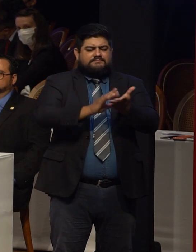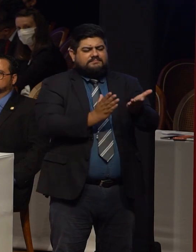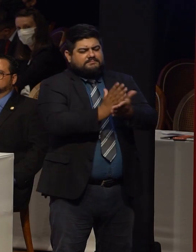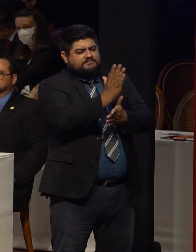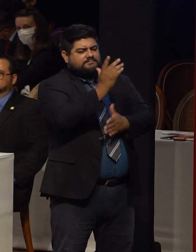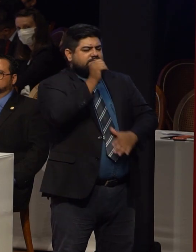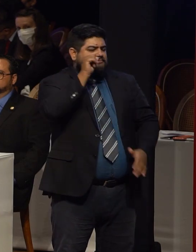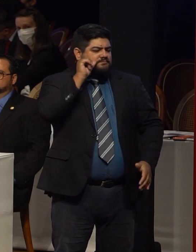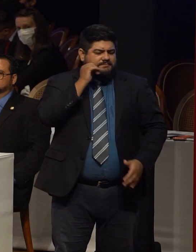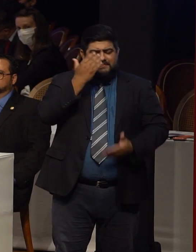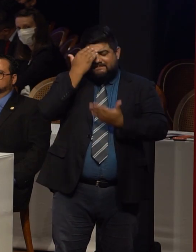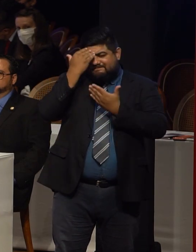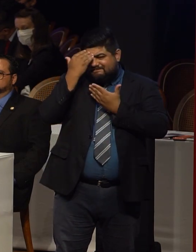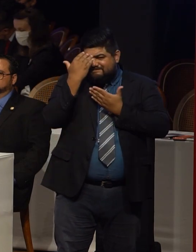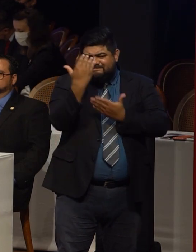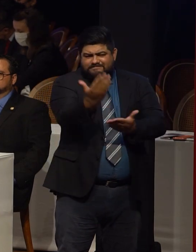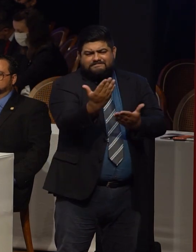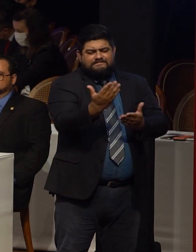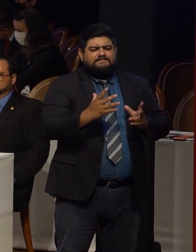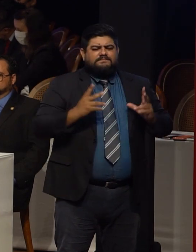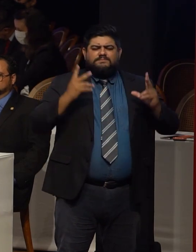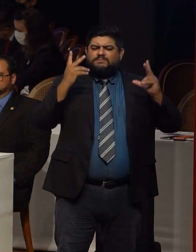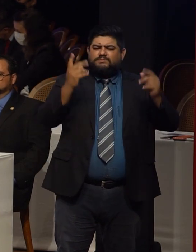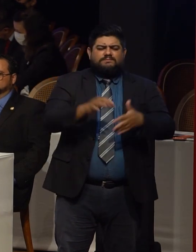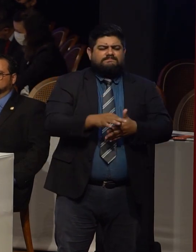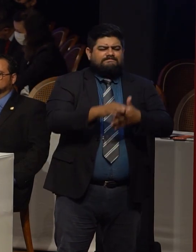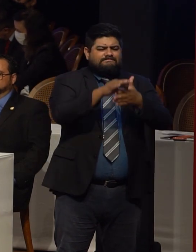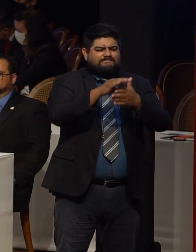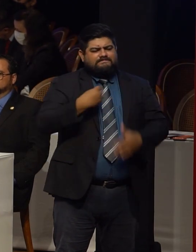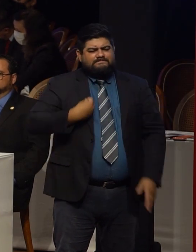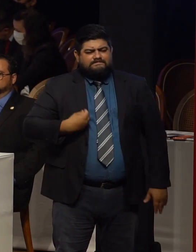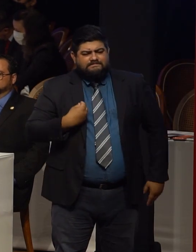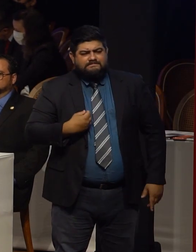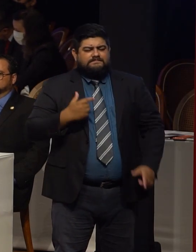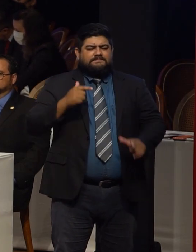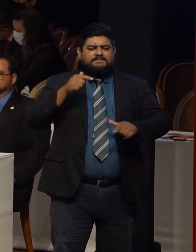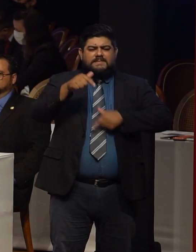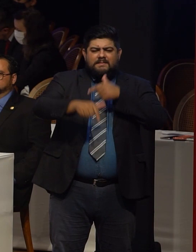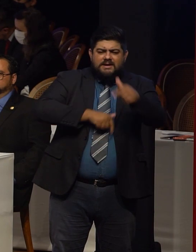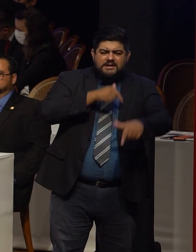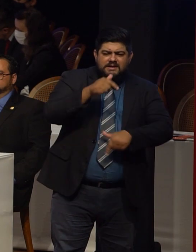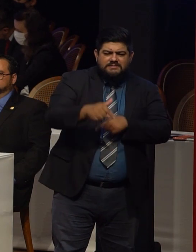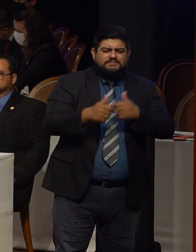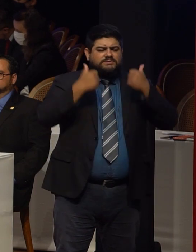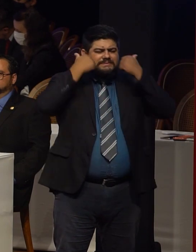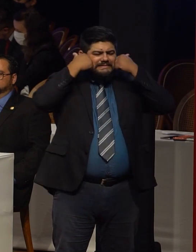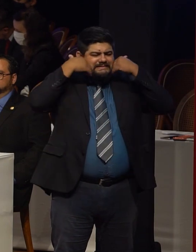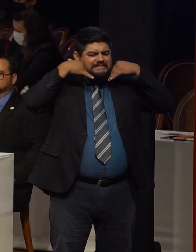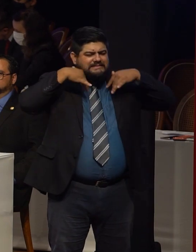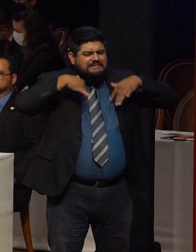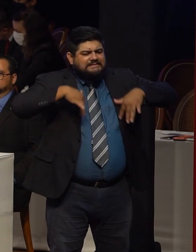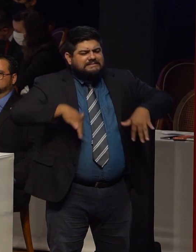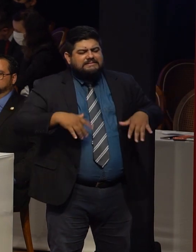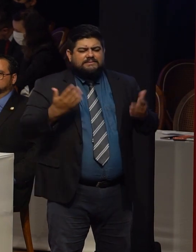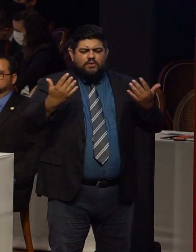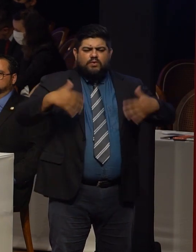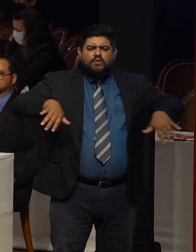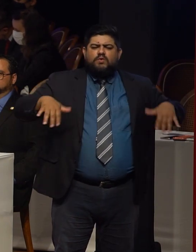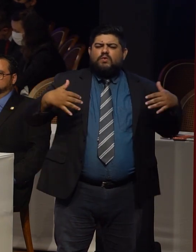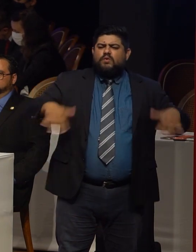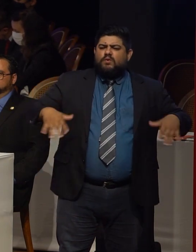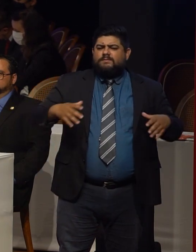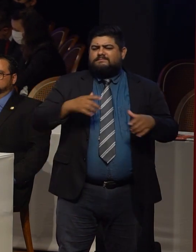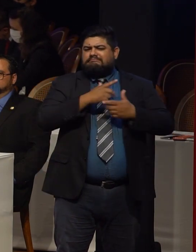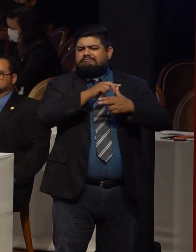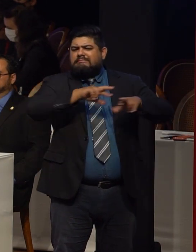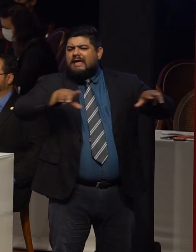governador, e eu quero agradecer a todas as lideranças que estão aqui, que trabalharam, e trabalharam muito, que eu sei, e tem muitos aqui,